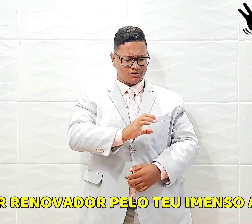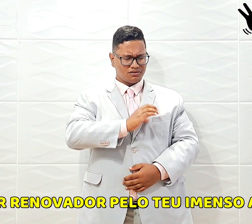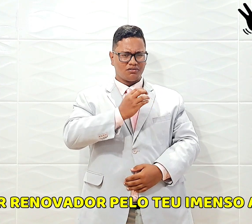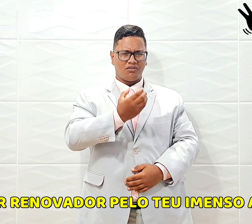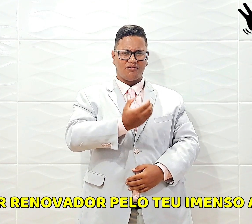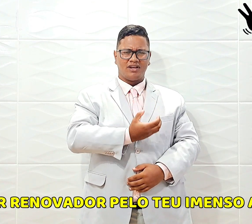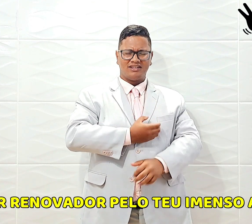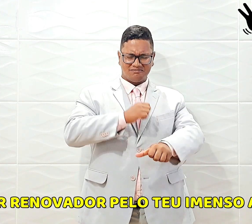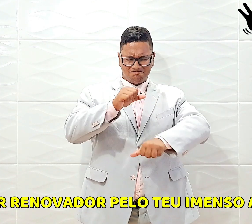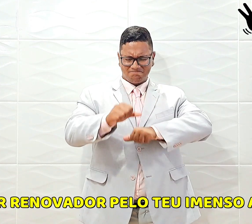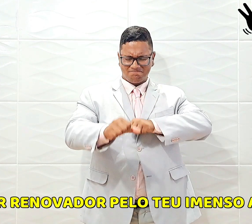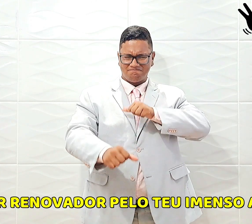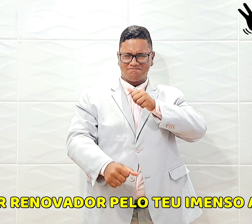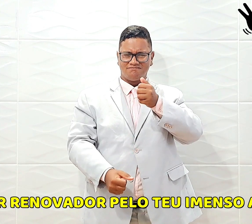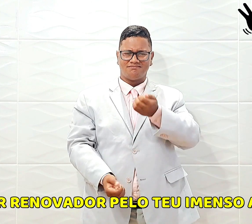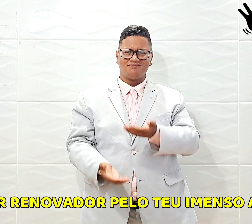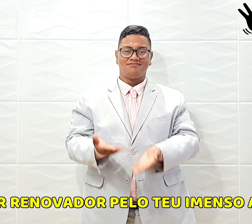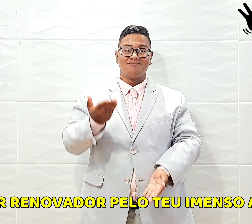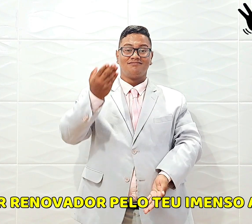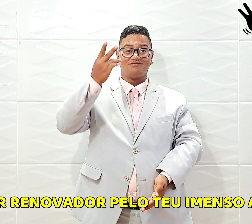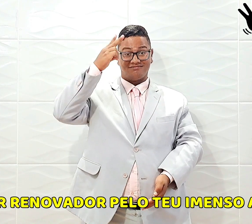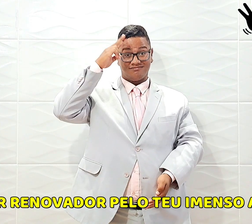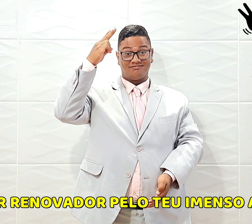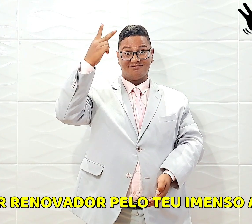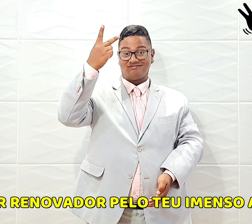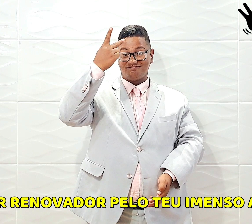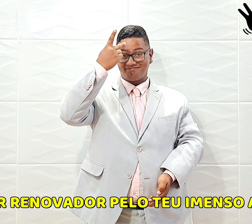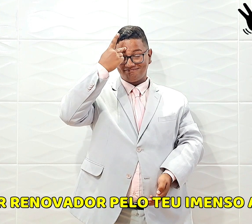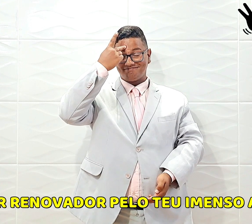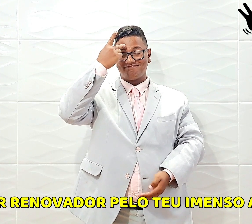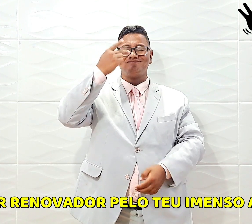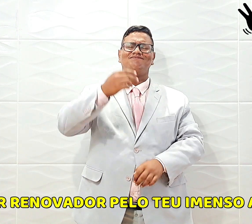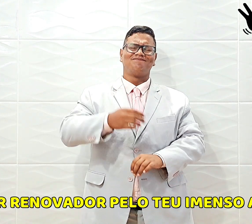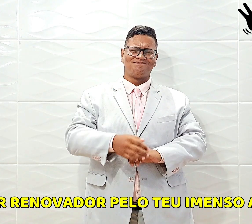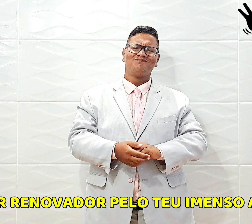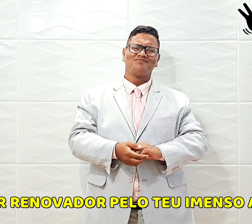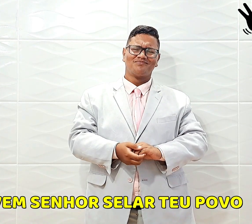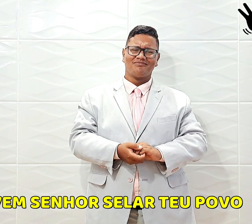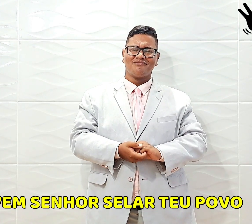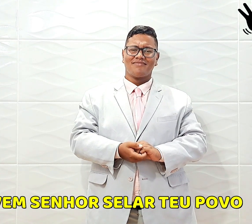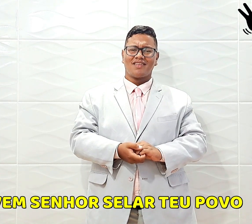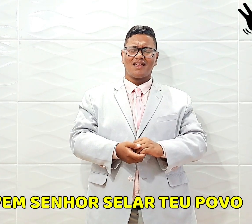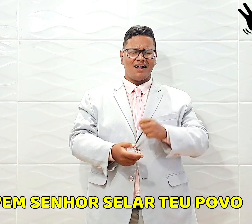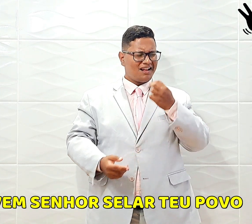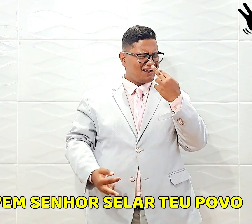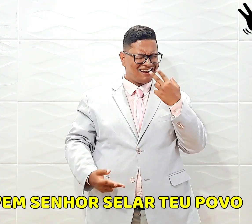o poder renovador, pelo teu imenso amor. Vem, Senhor,